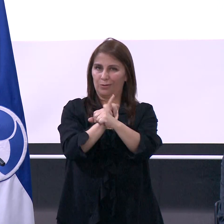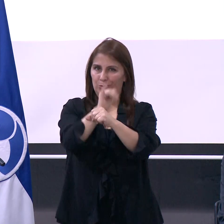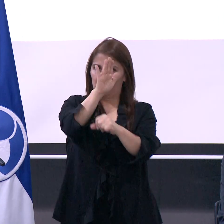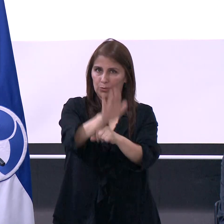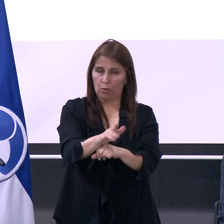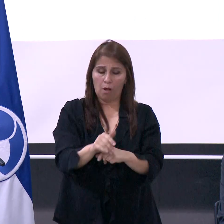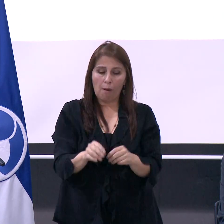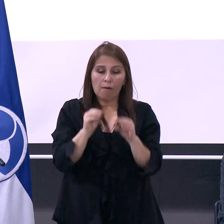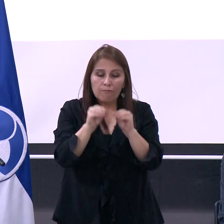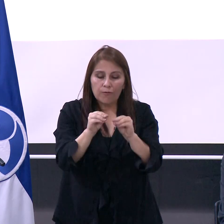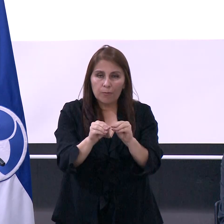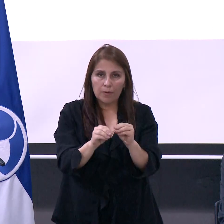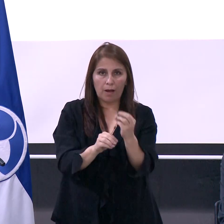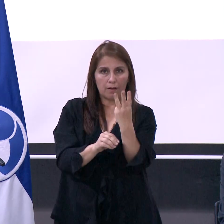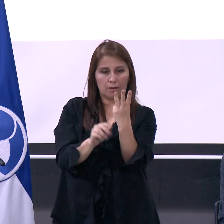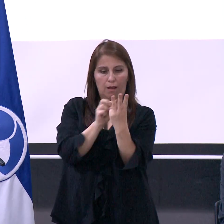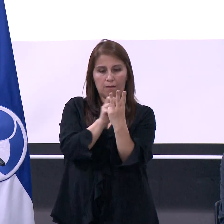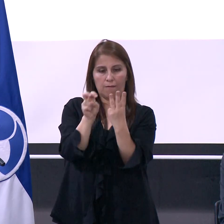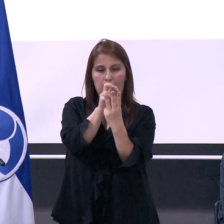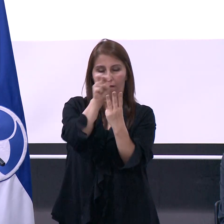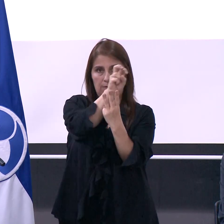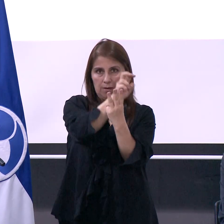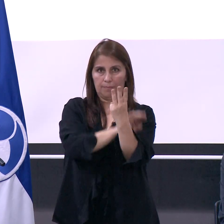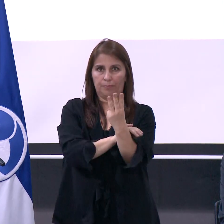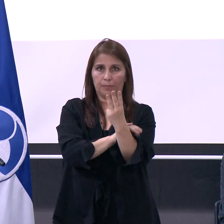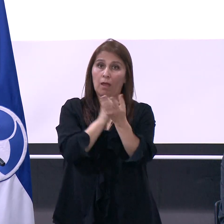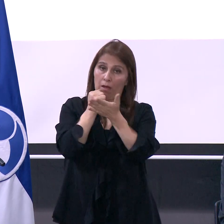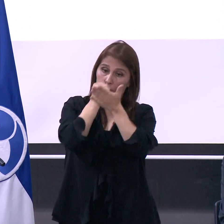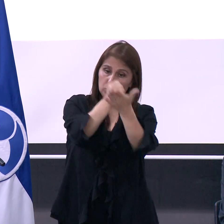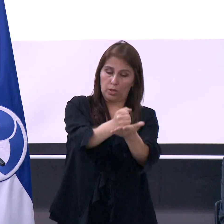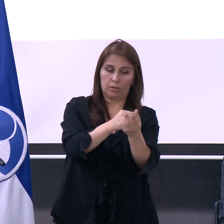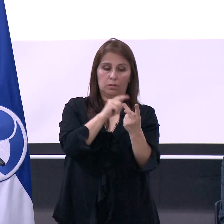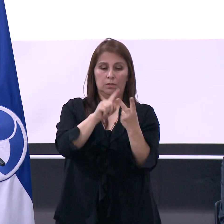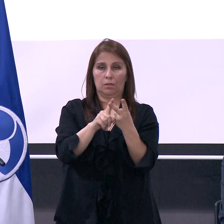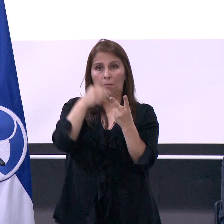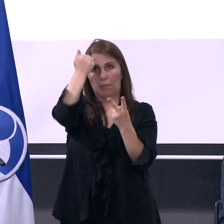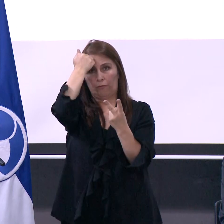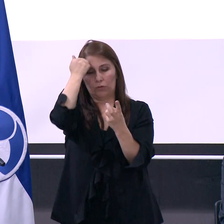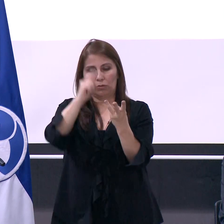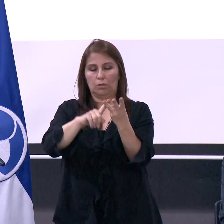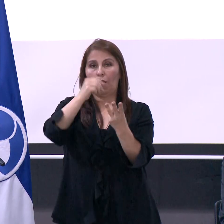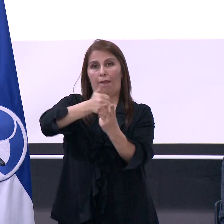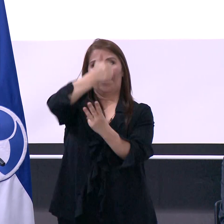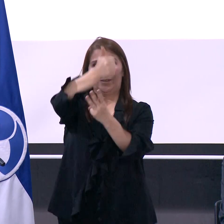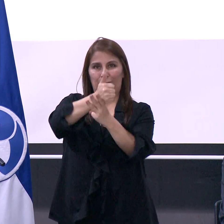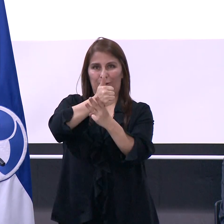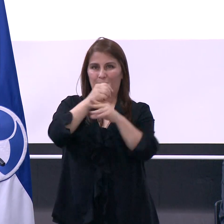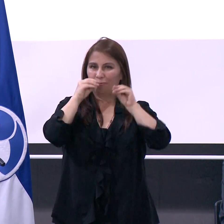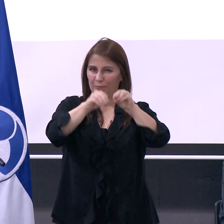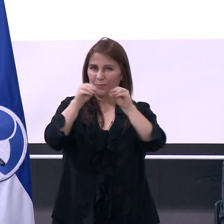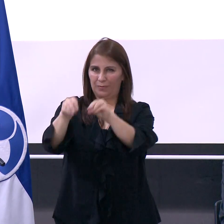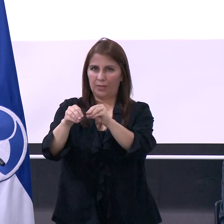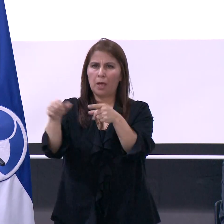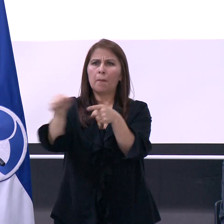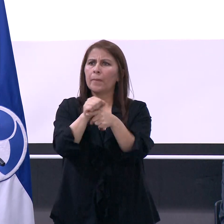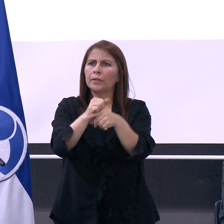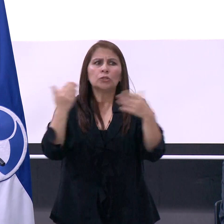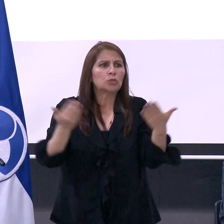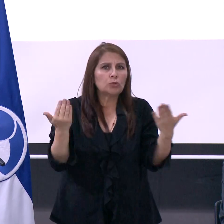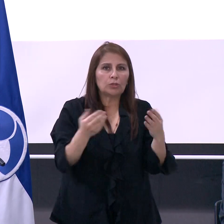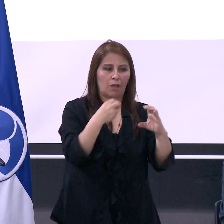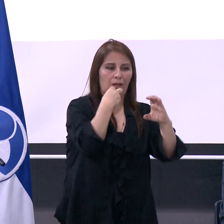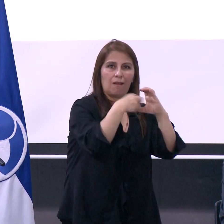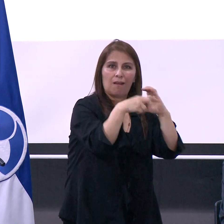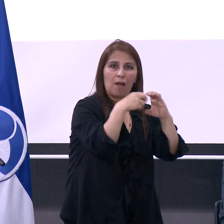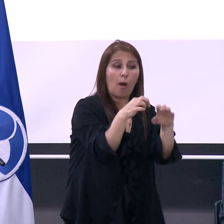formaban en tres niveles como ayudantes como maestras y como directoras y practicaban en el kindergarten adjunto